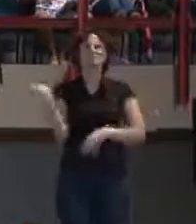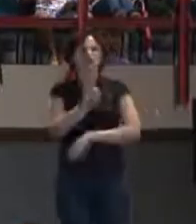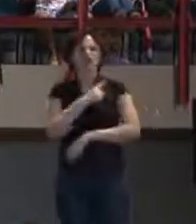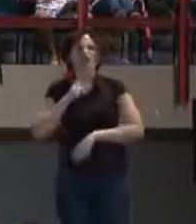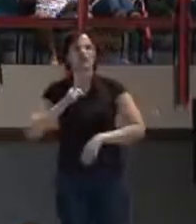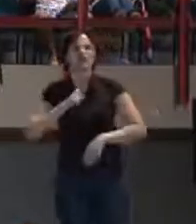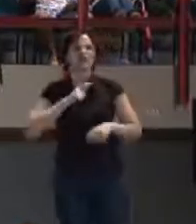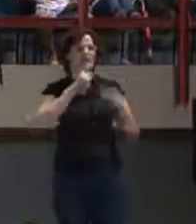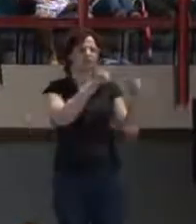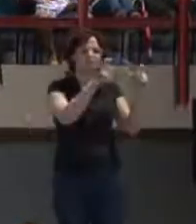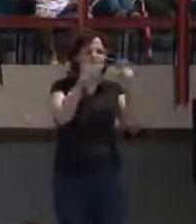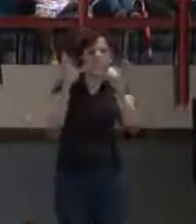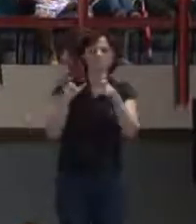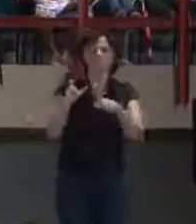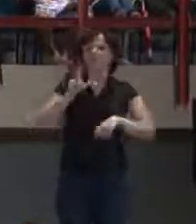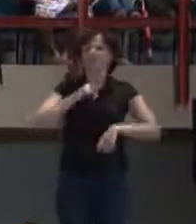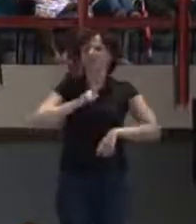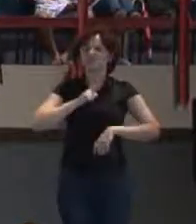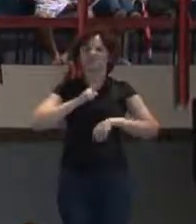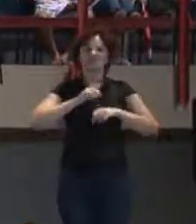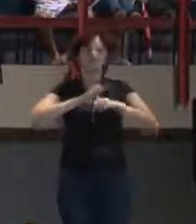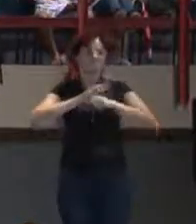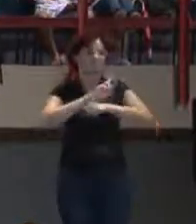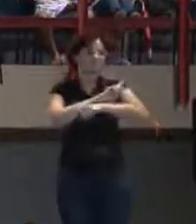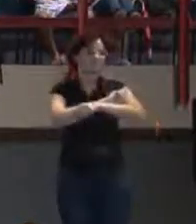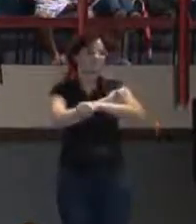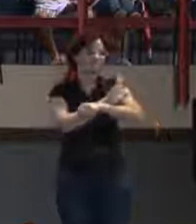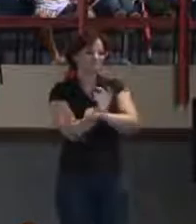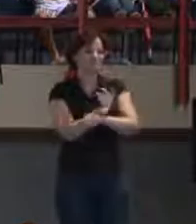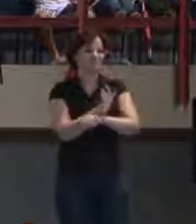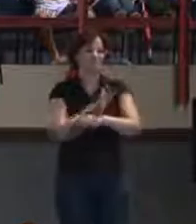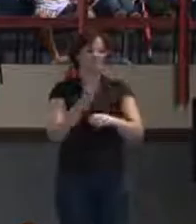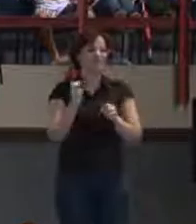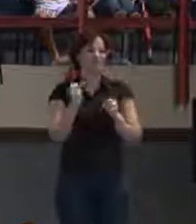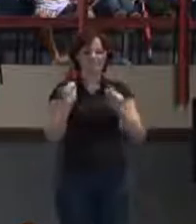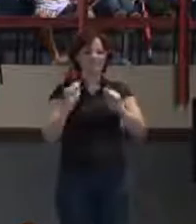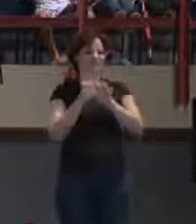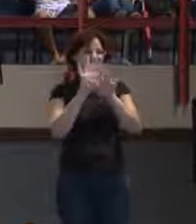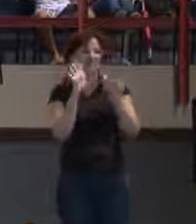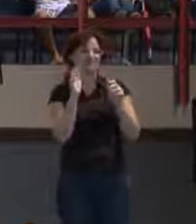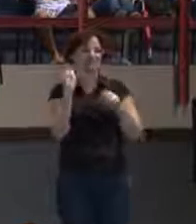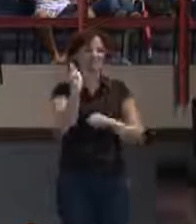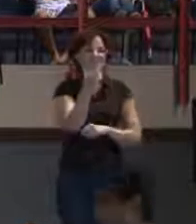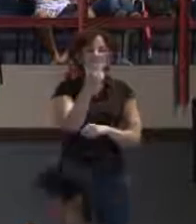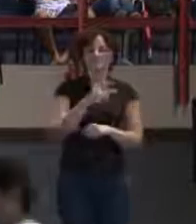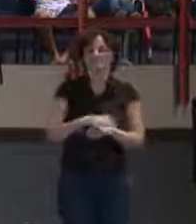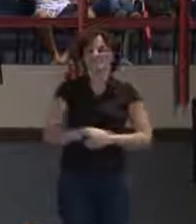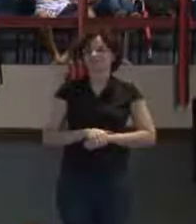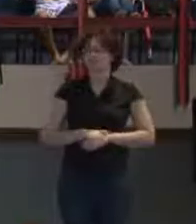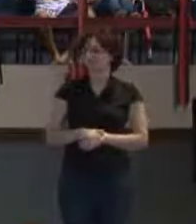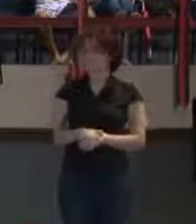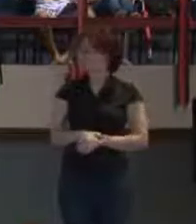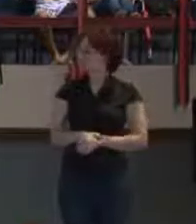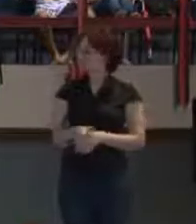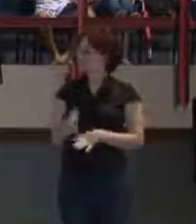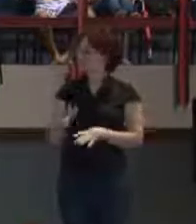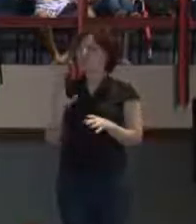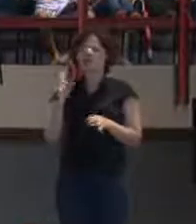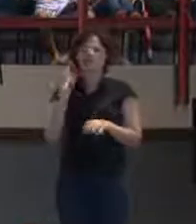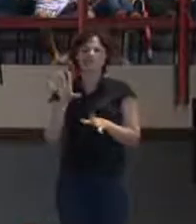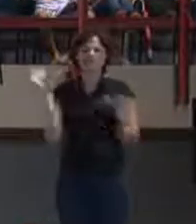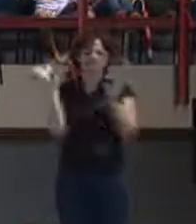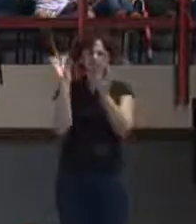xenofobia explícita acontecendo. Tá? Então, eu só fiz uma análise geral, mas nós vamos entrar nisso